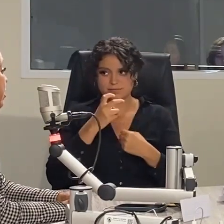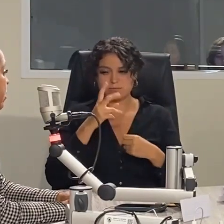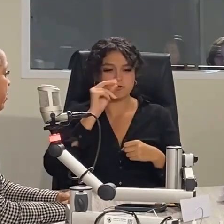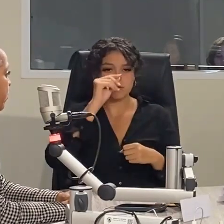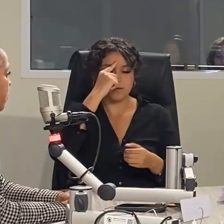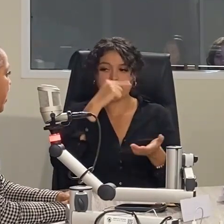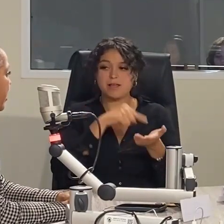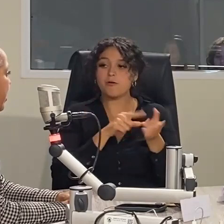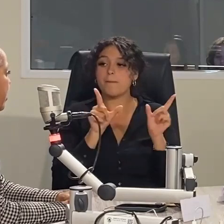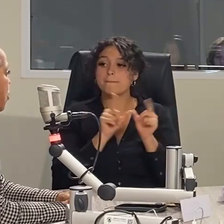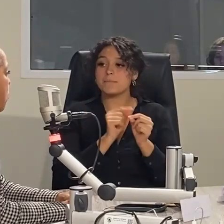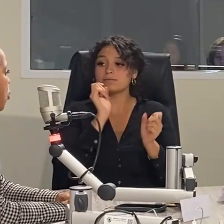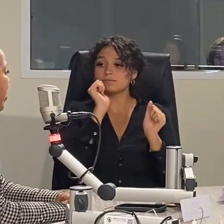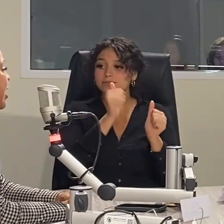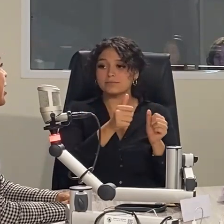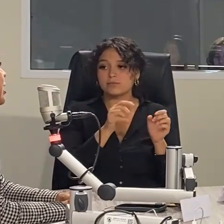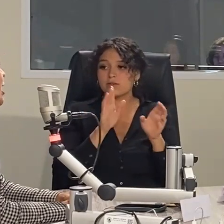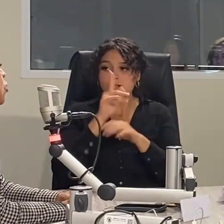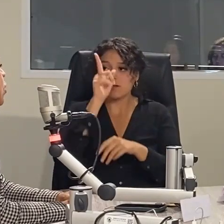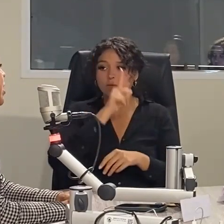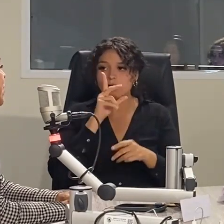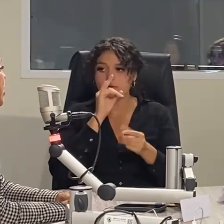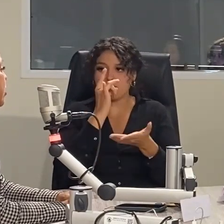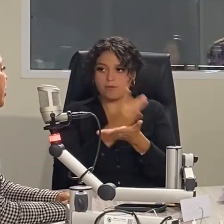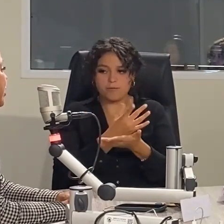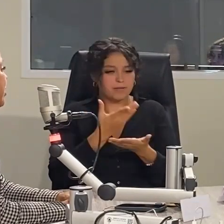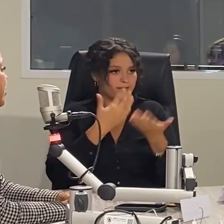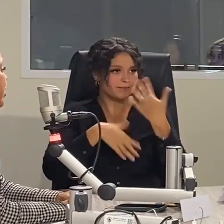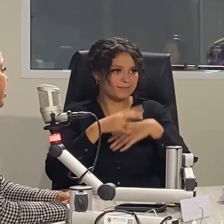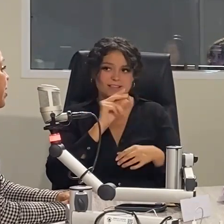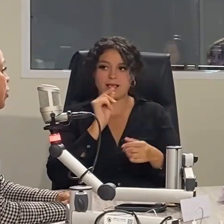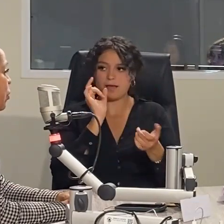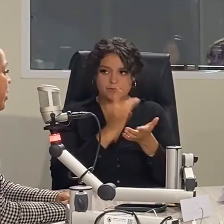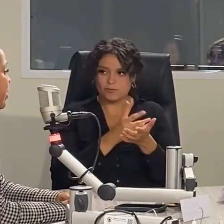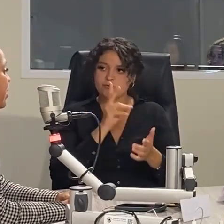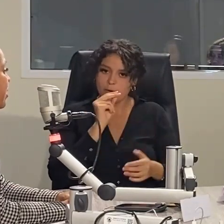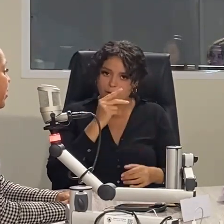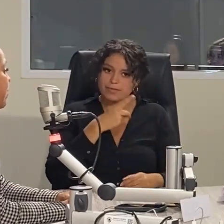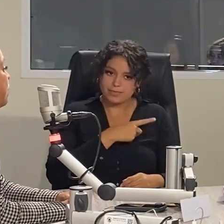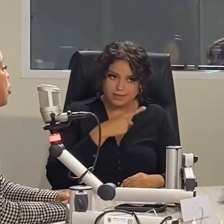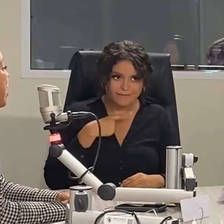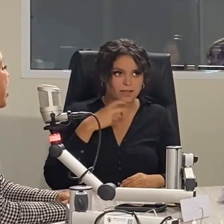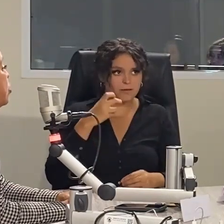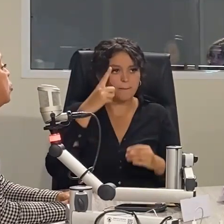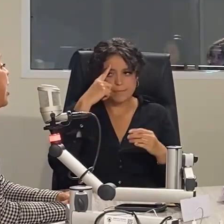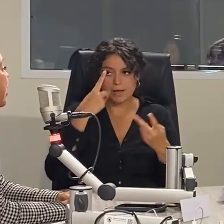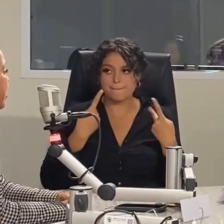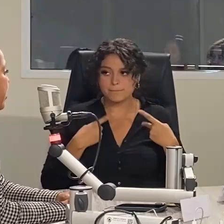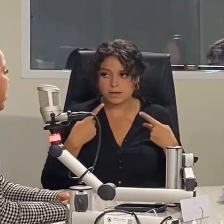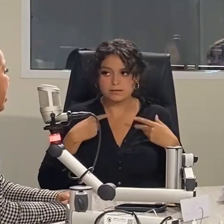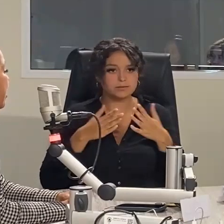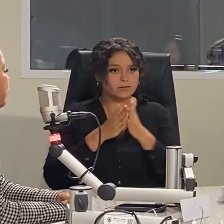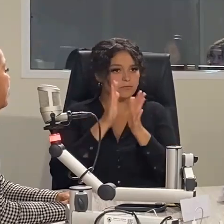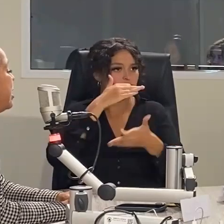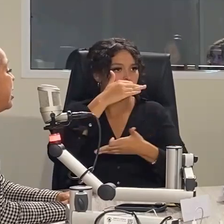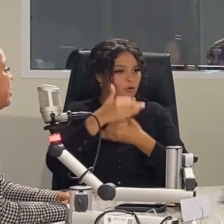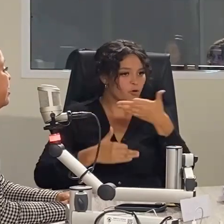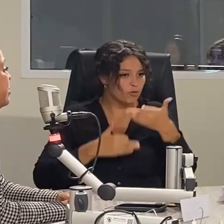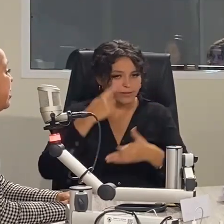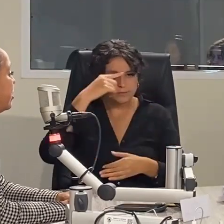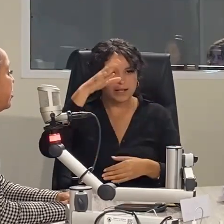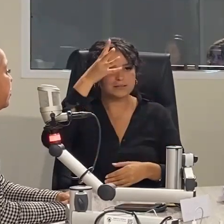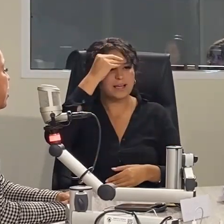querer meter o por querer que yo haya metido esa iniciativa, no, esa iniciativa es porque va a ayudar a